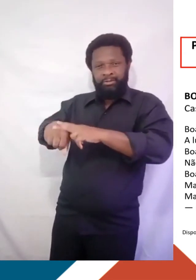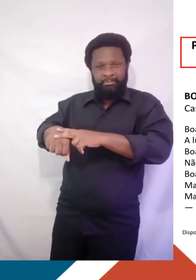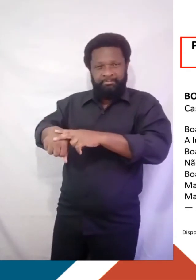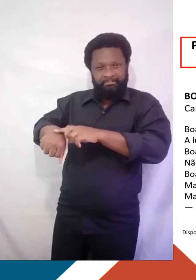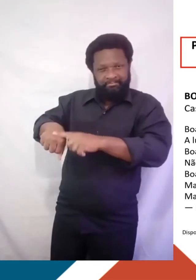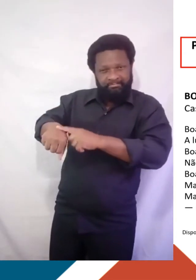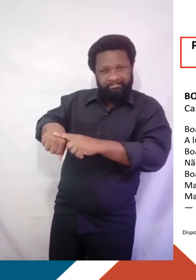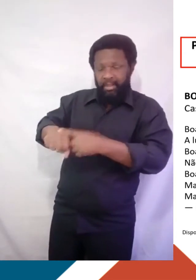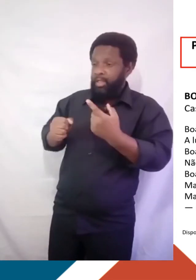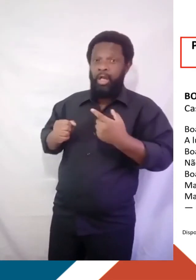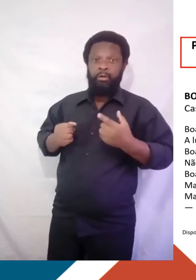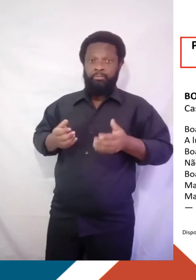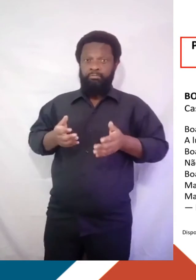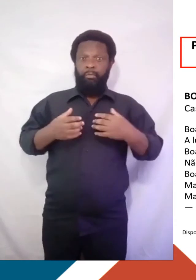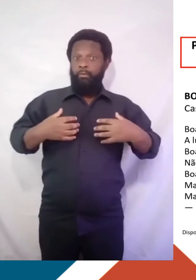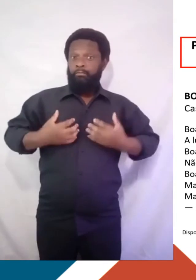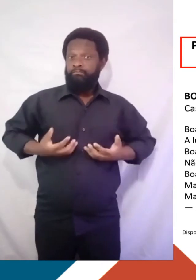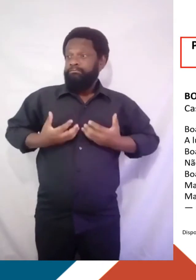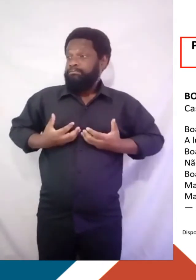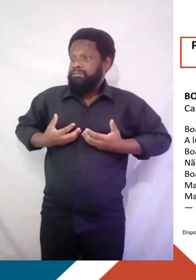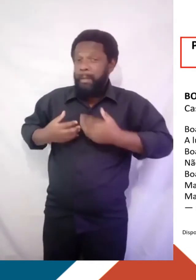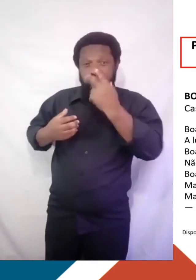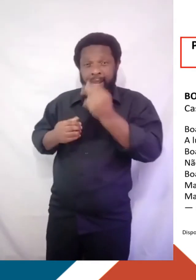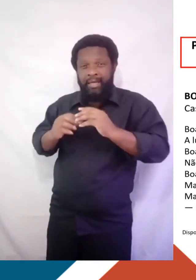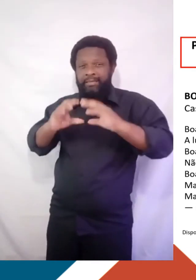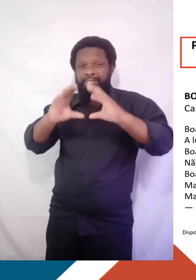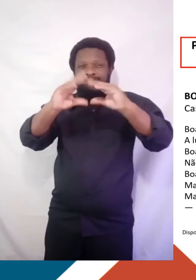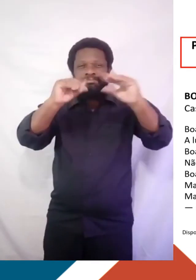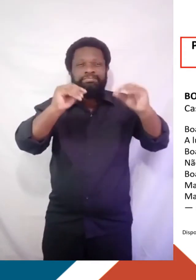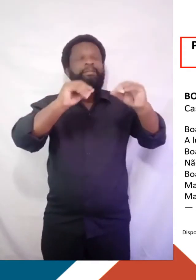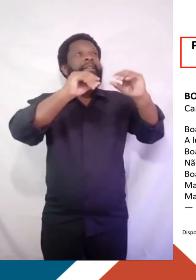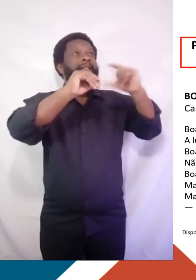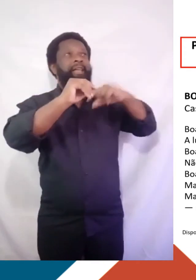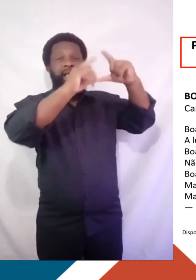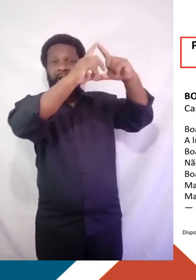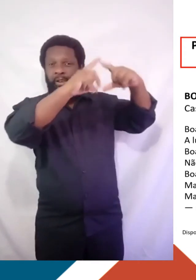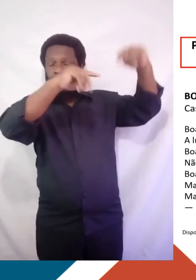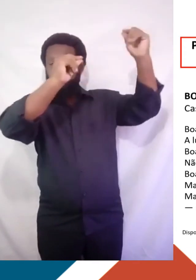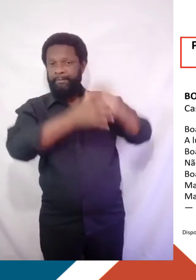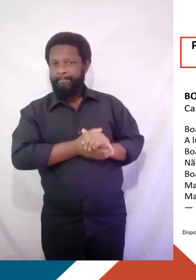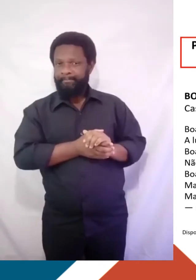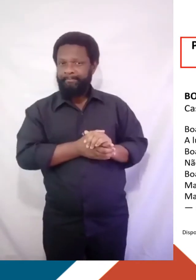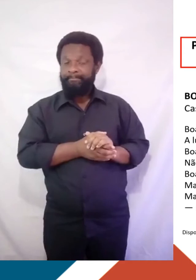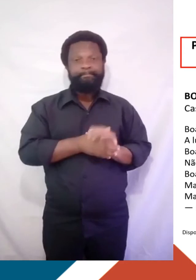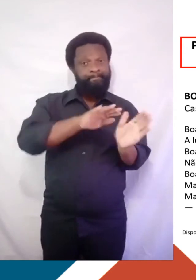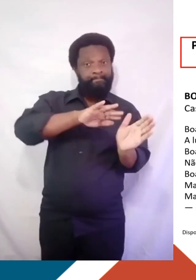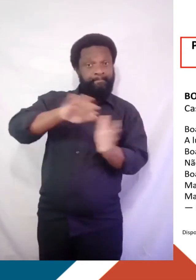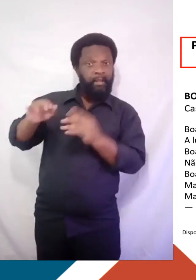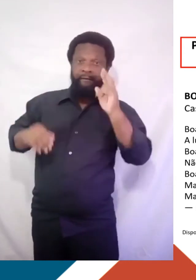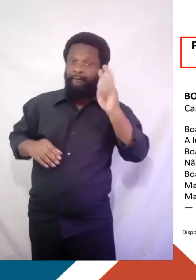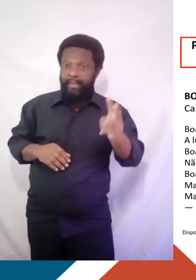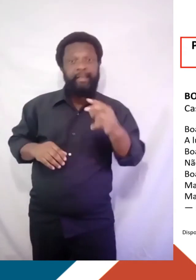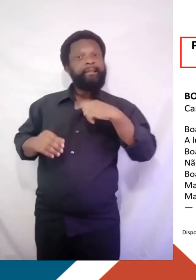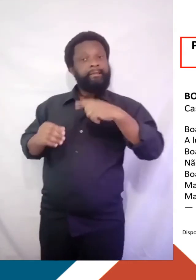de teu peito entre os arminhos, como entre as névoas se balouça a lua. Sua obra também apresenta